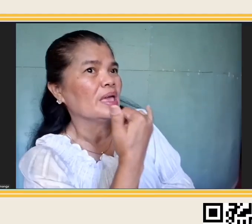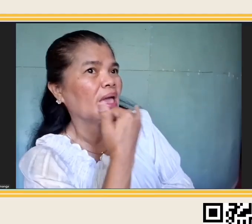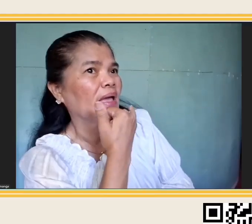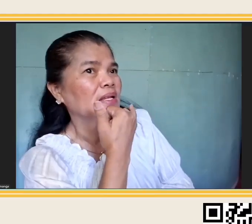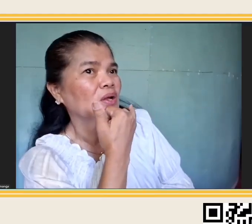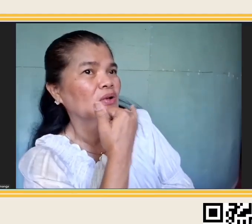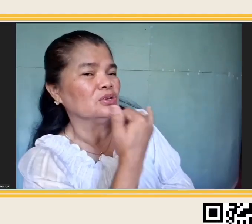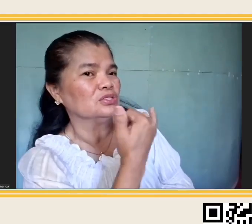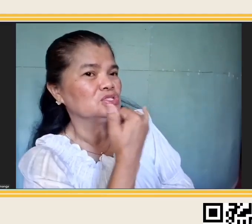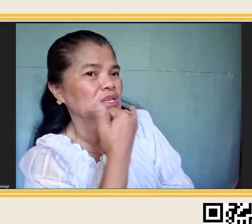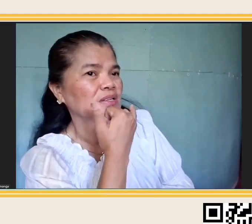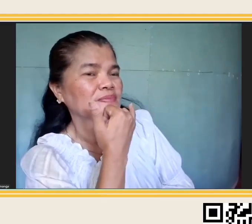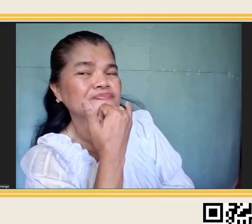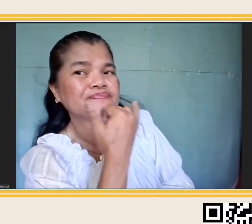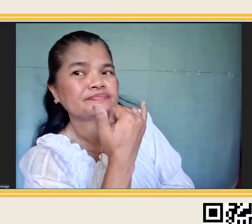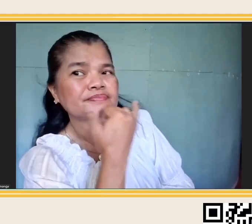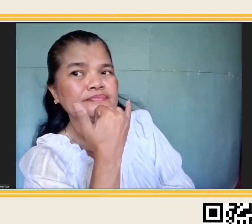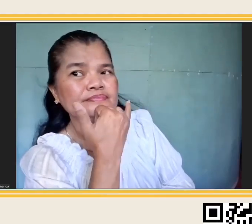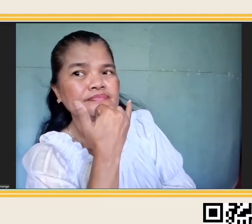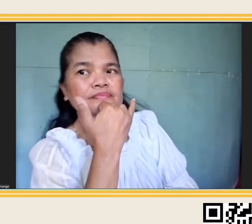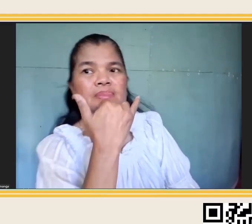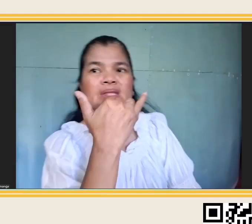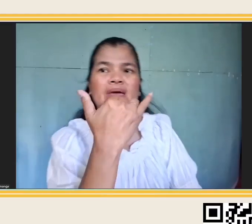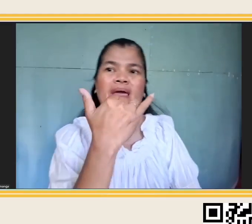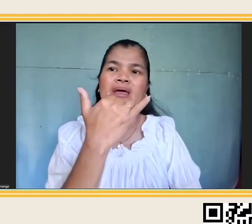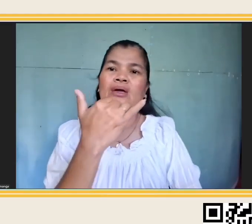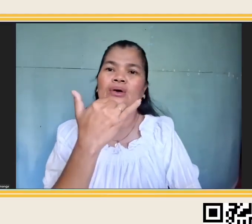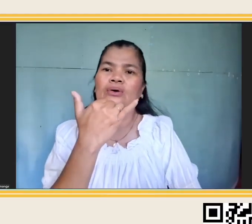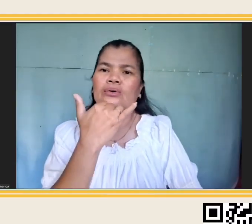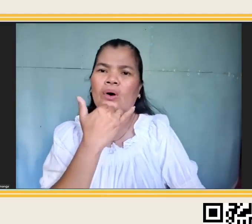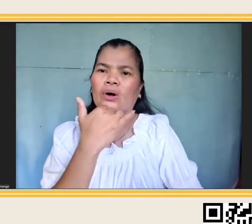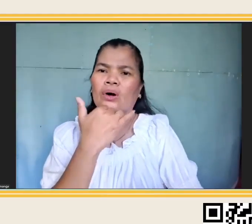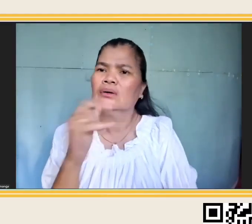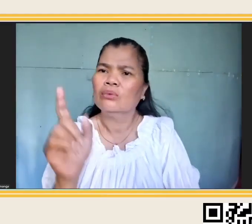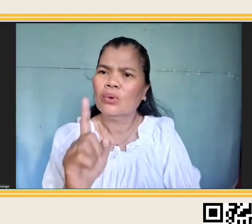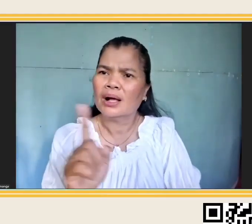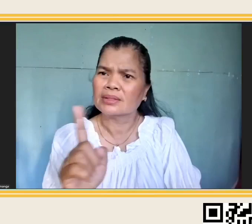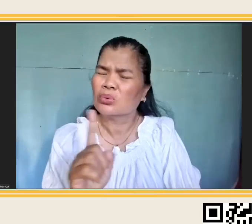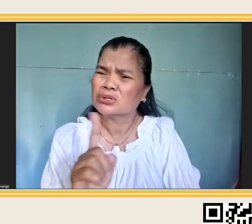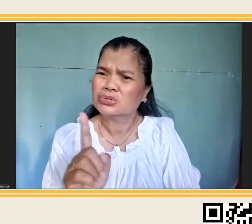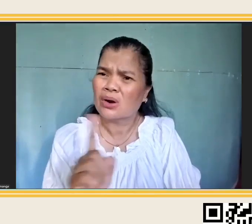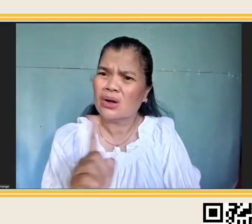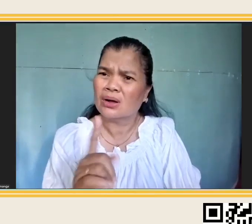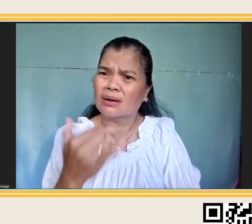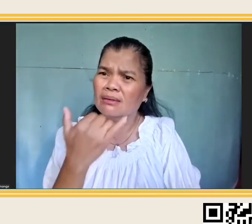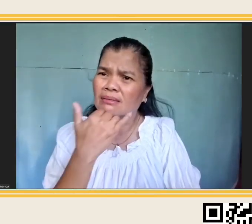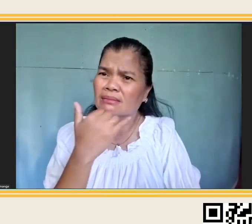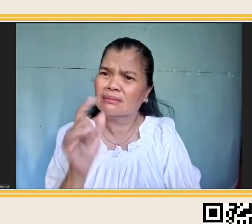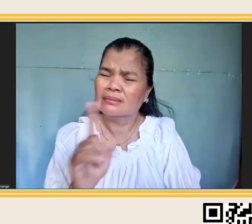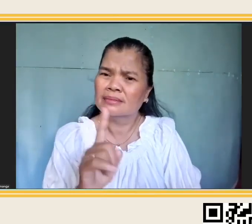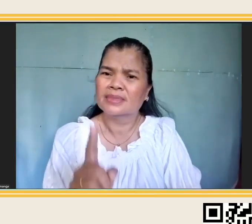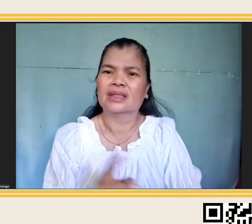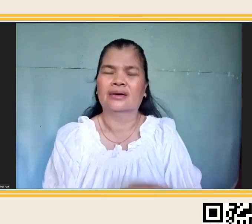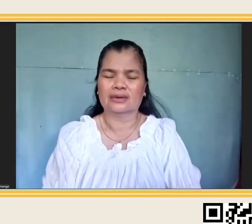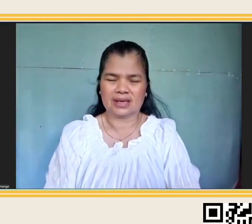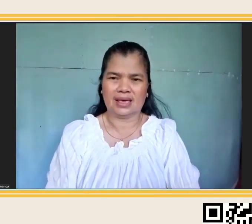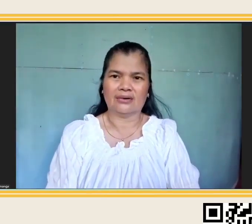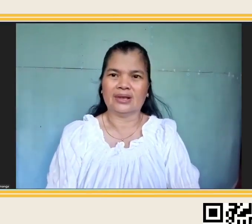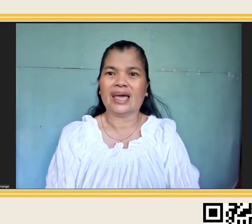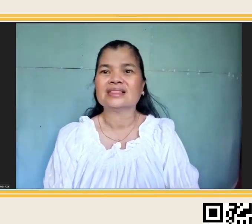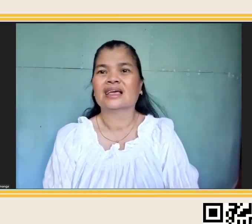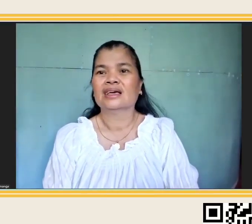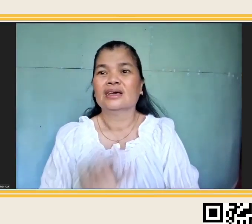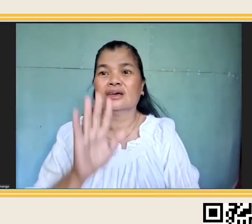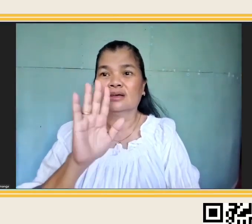your Y hand on your chin. Okay. Wrong, what? What's wrong?